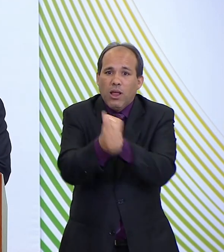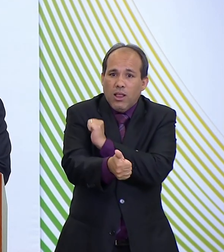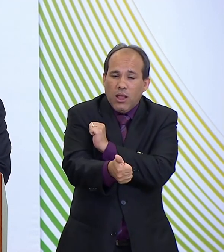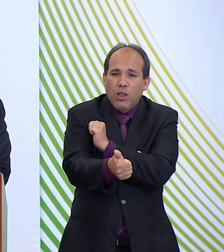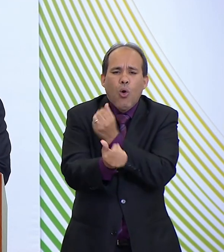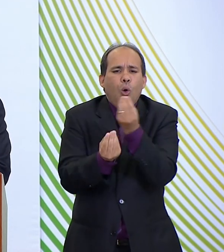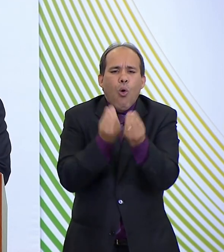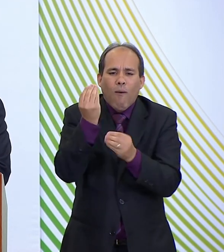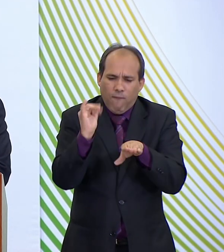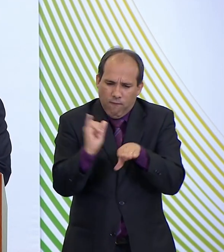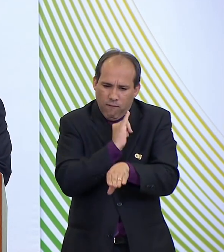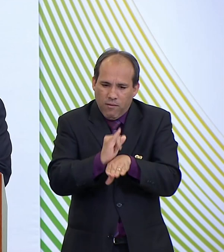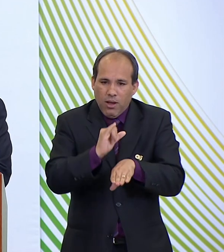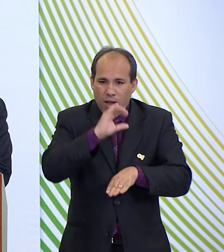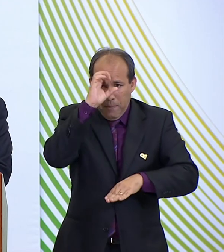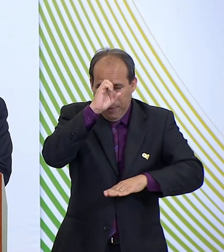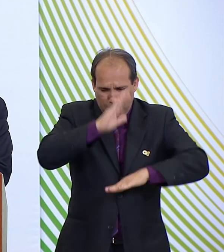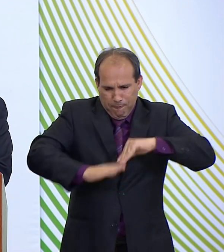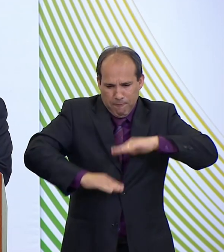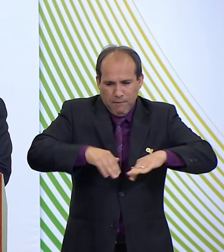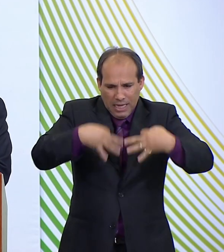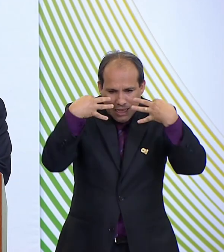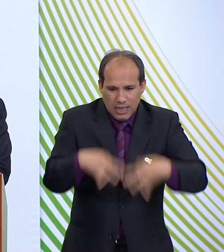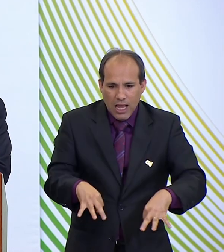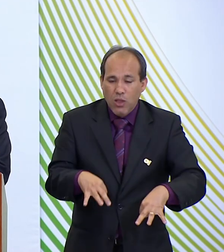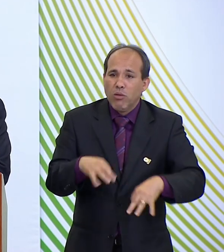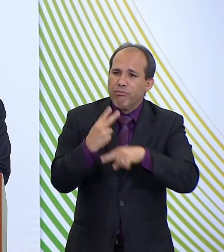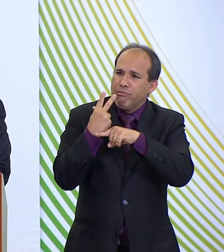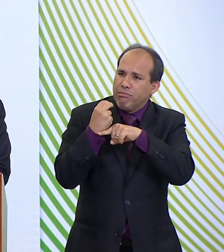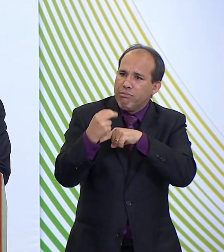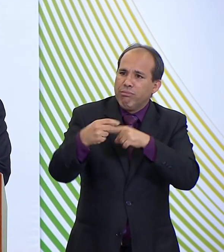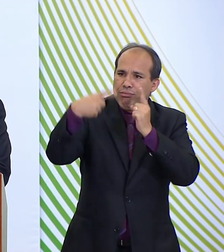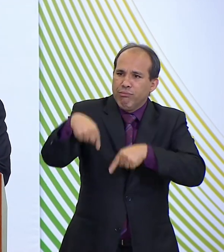condições de se preparar adequadamente para os grandes eventos internacionais.